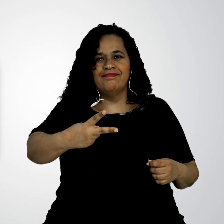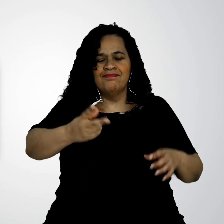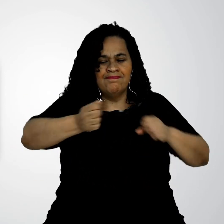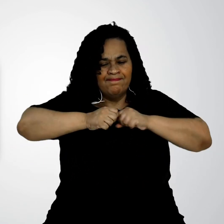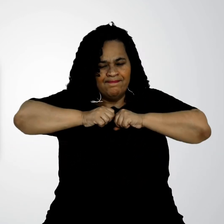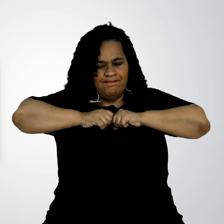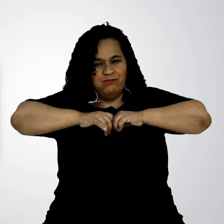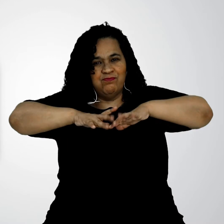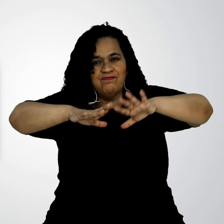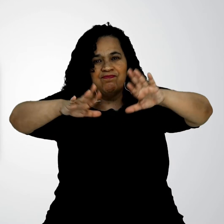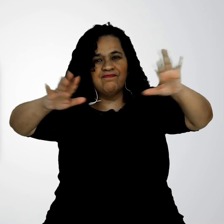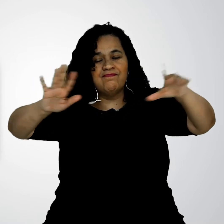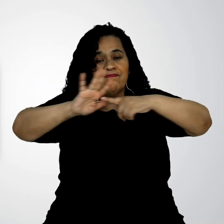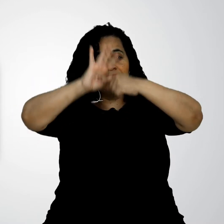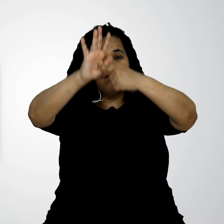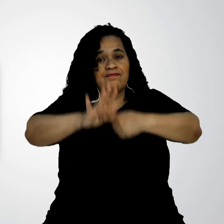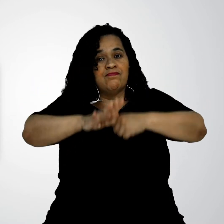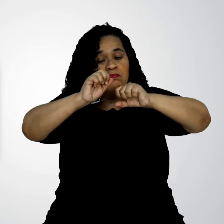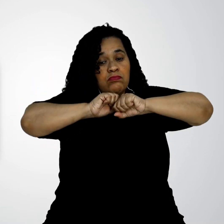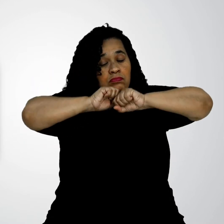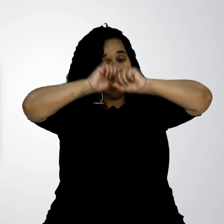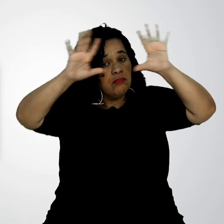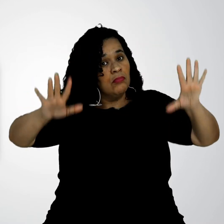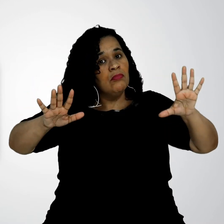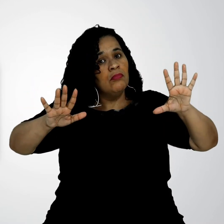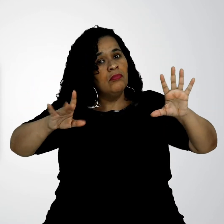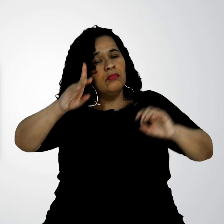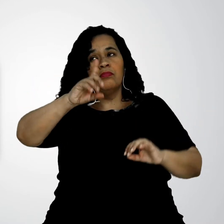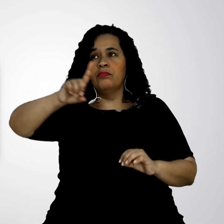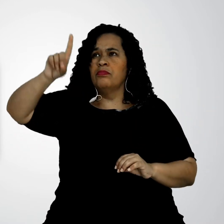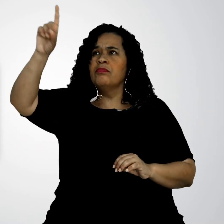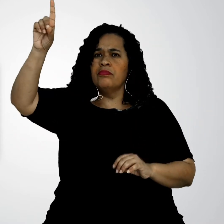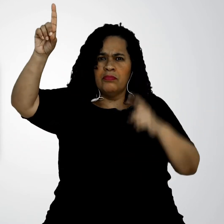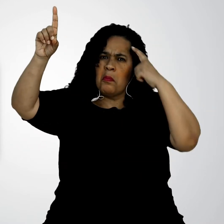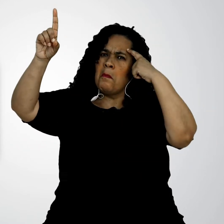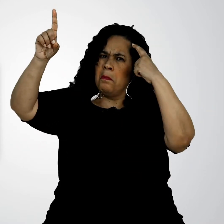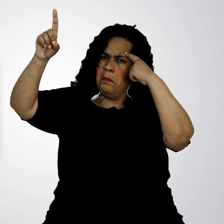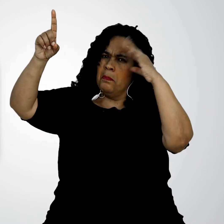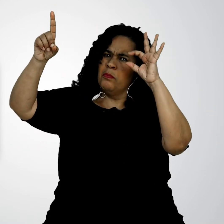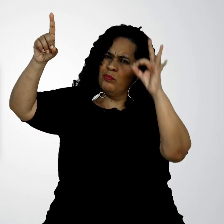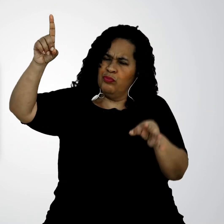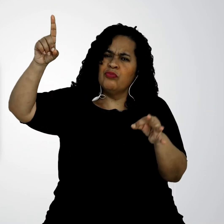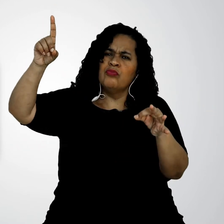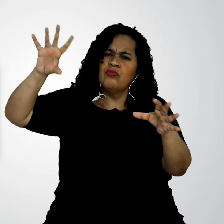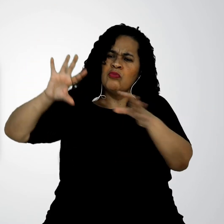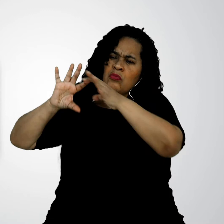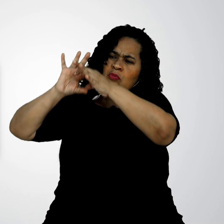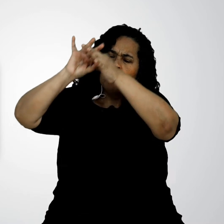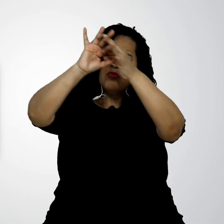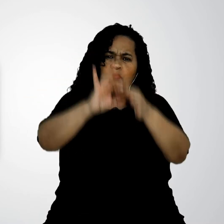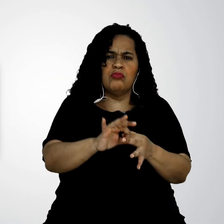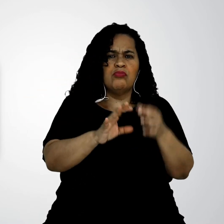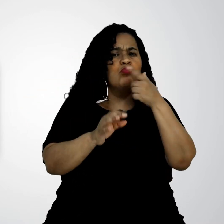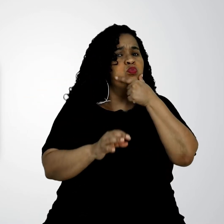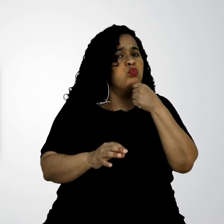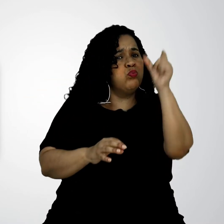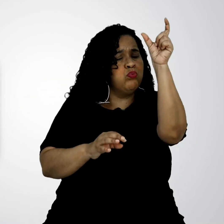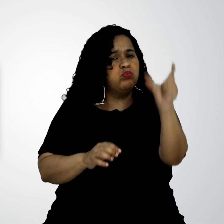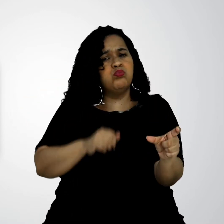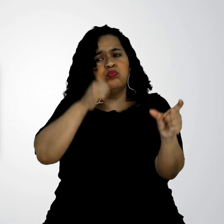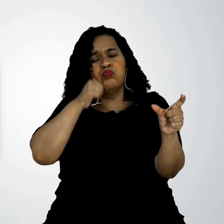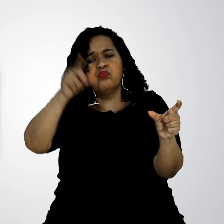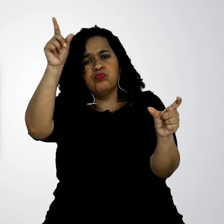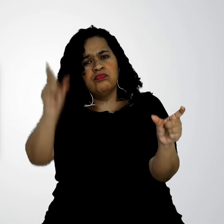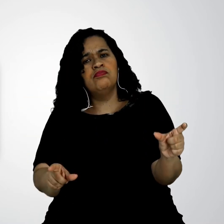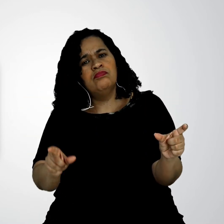fica muito claro que a sexualidade pensada por Deus, ela tem que estar dentro de um contexto de homem e mulher. Sejam